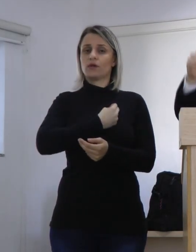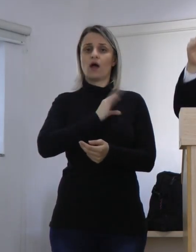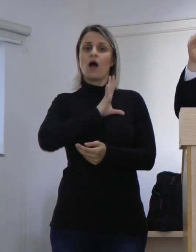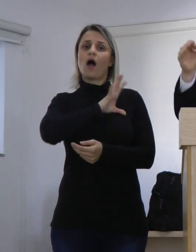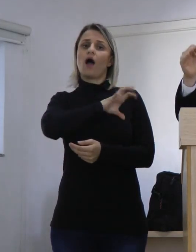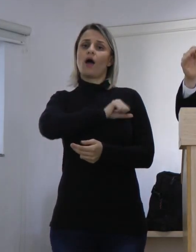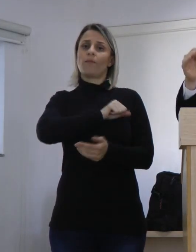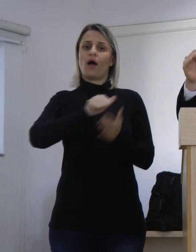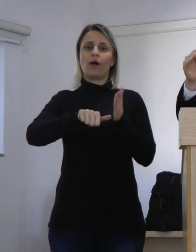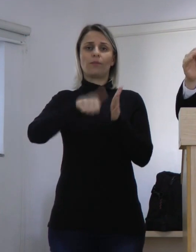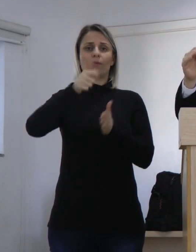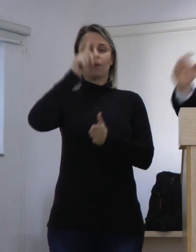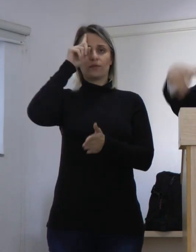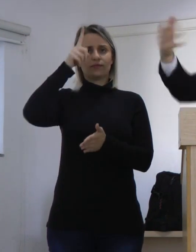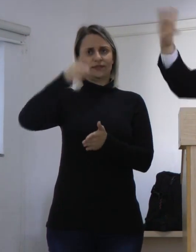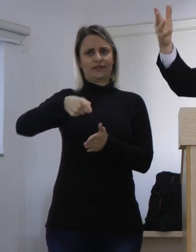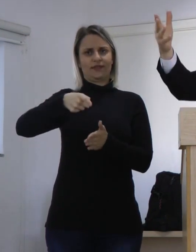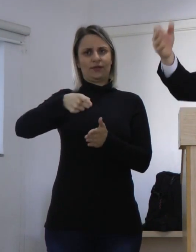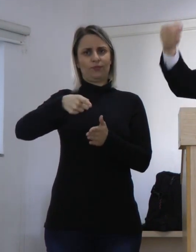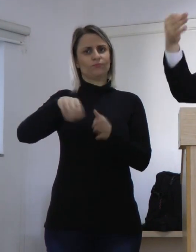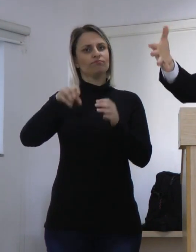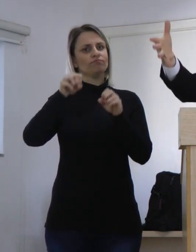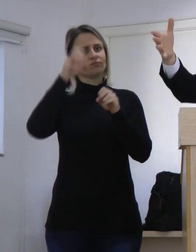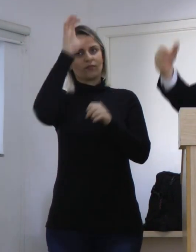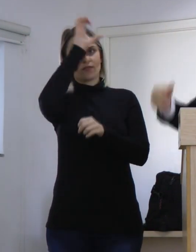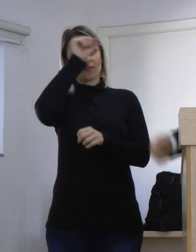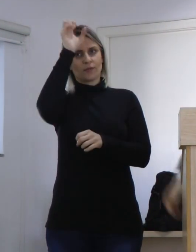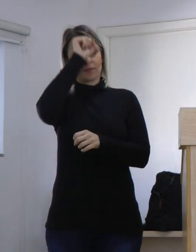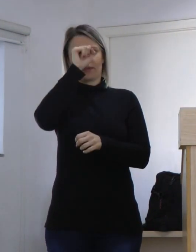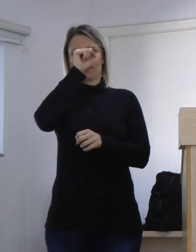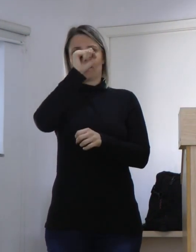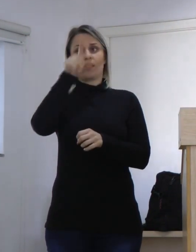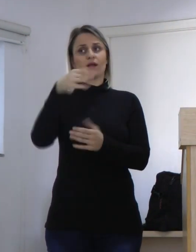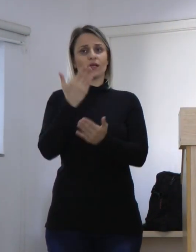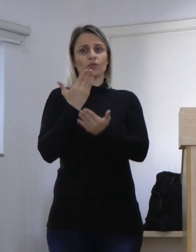E instruí-vos. Vamos estudar, pessoal, eis o segundo.